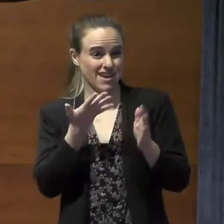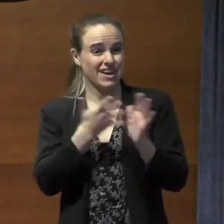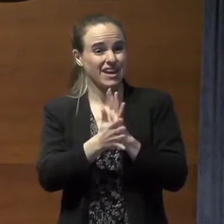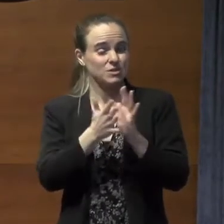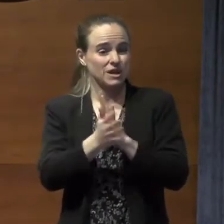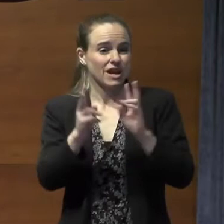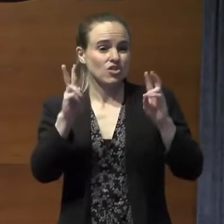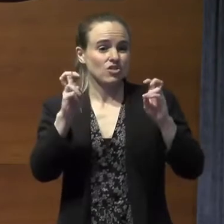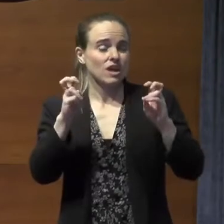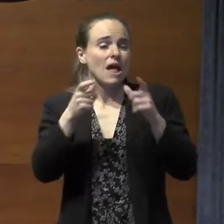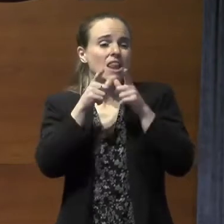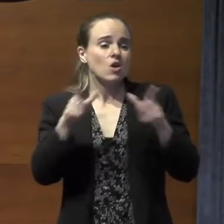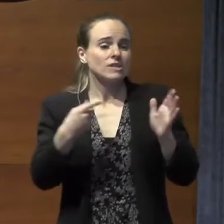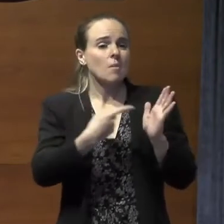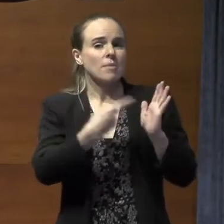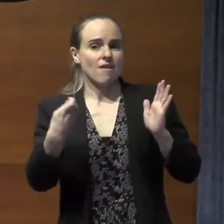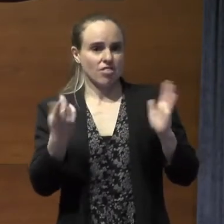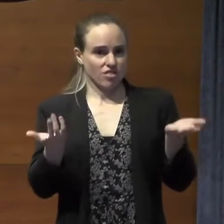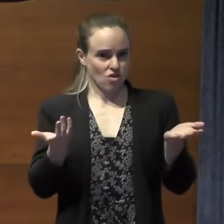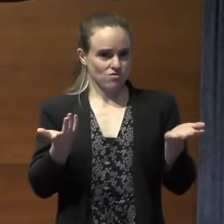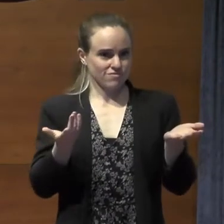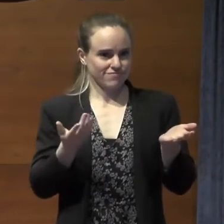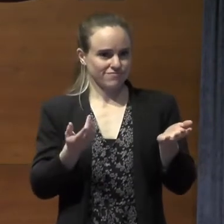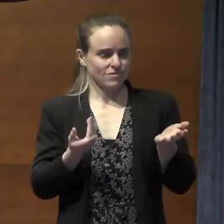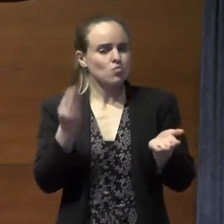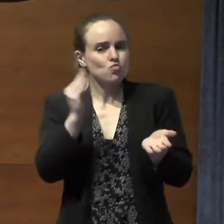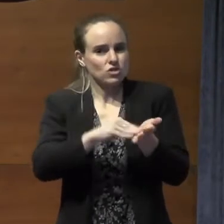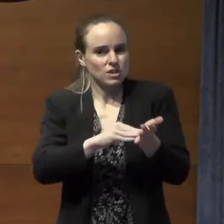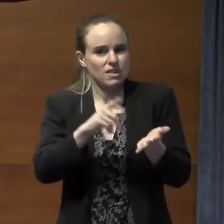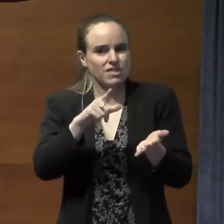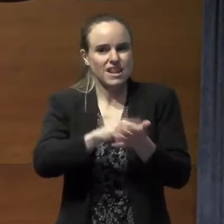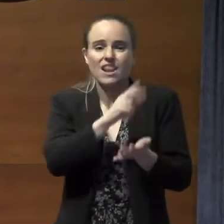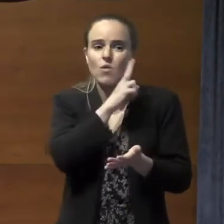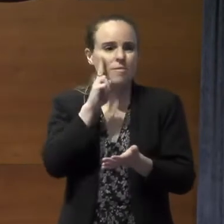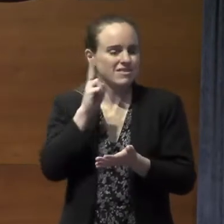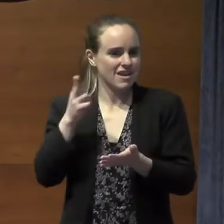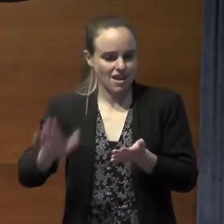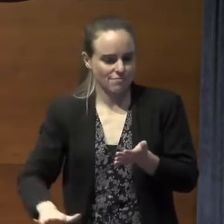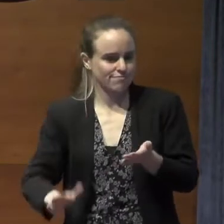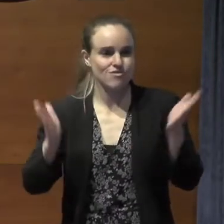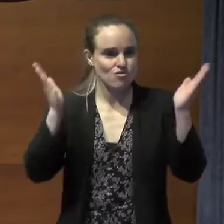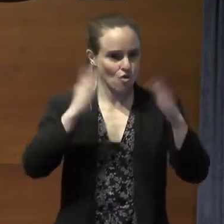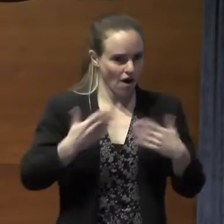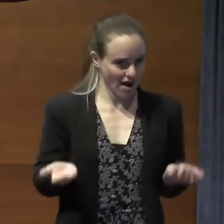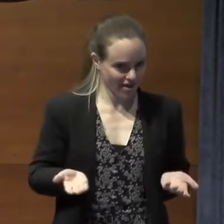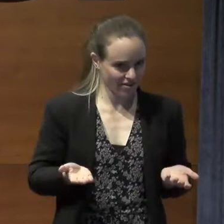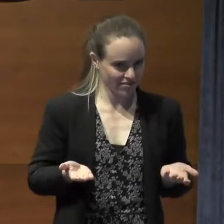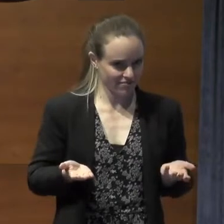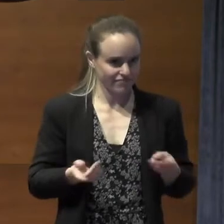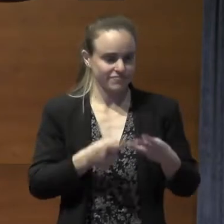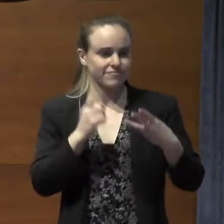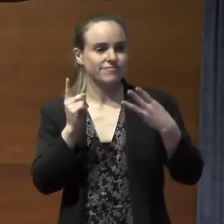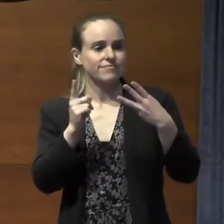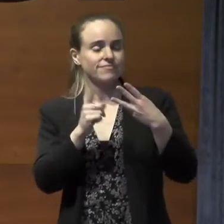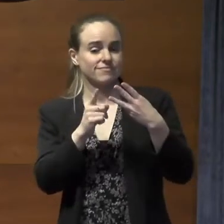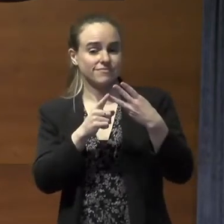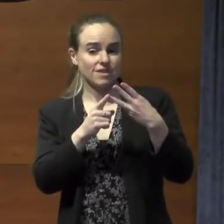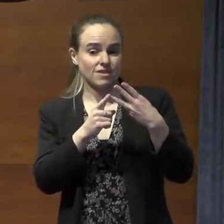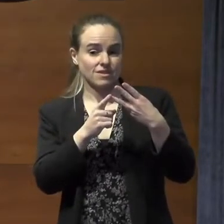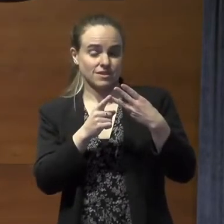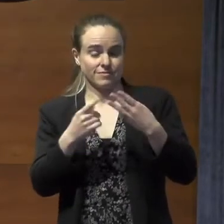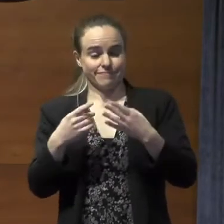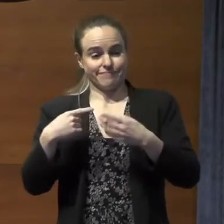en contacto con una lengua materna viable en la infancia. En tercer lugar, y relacionado con la